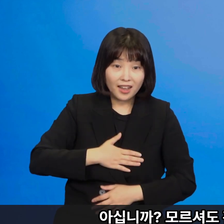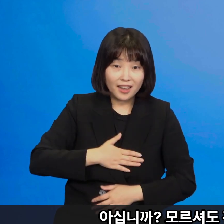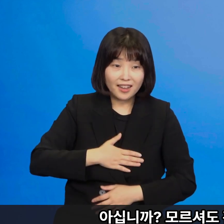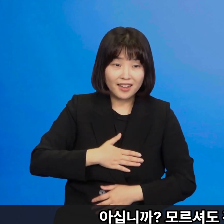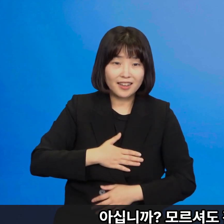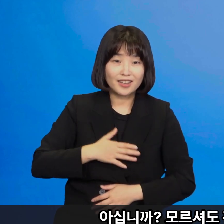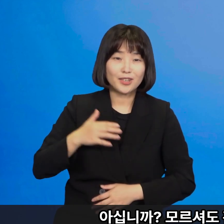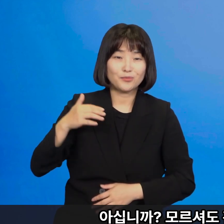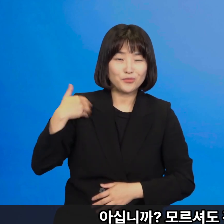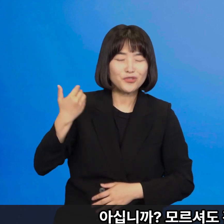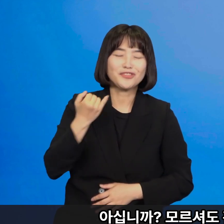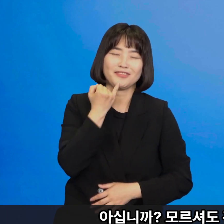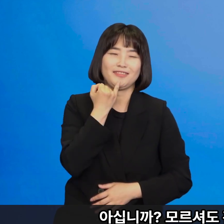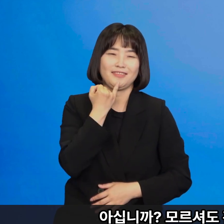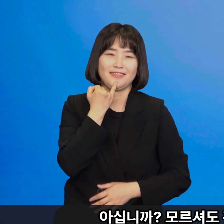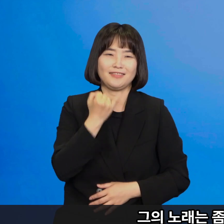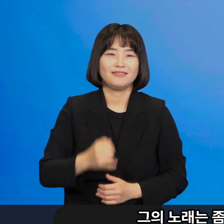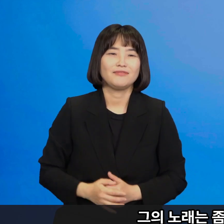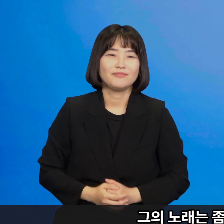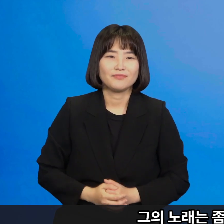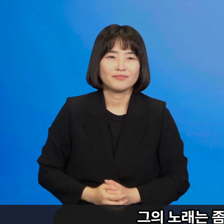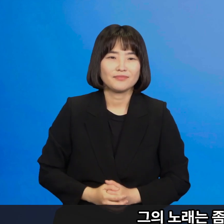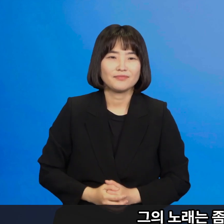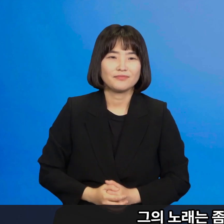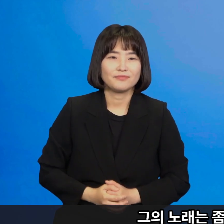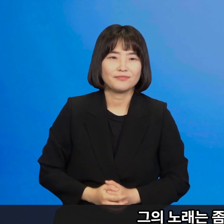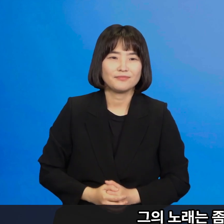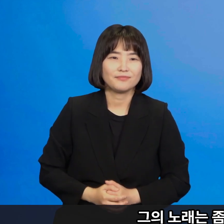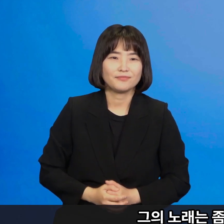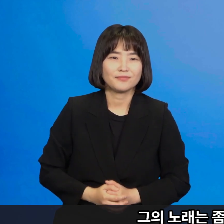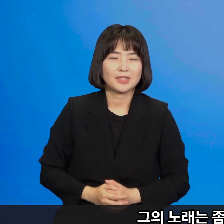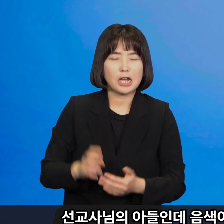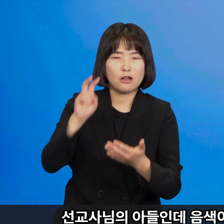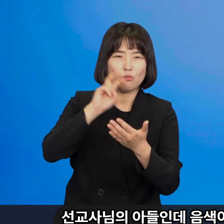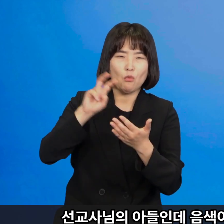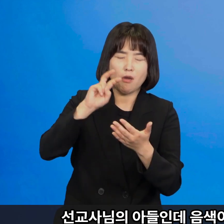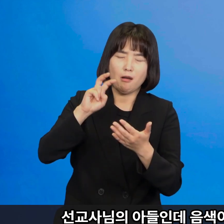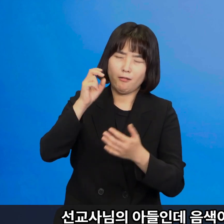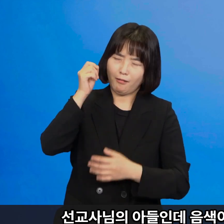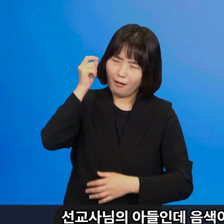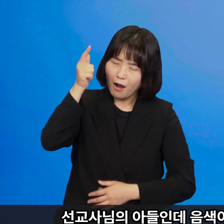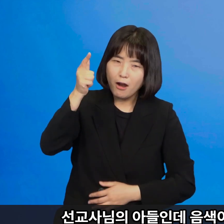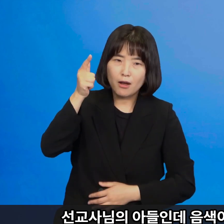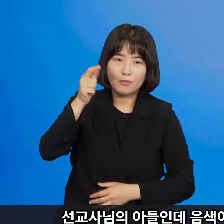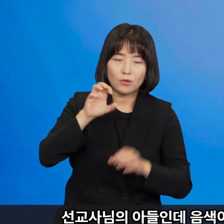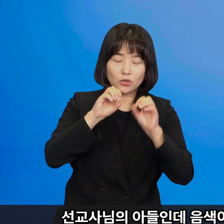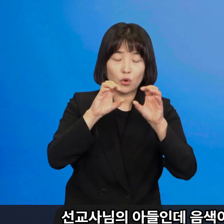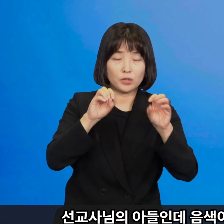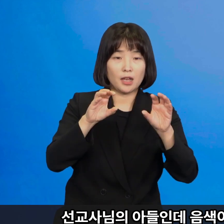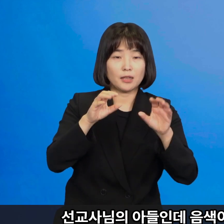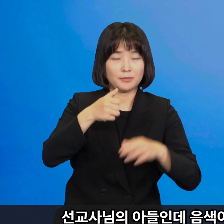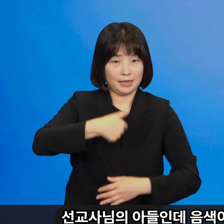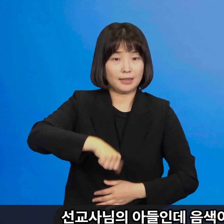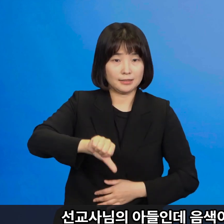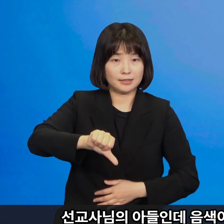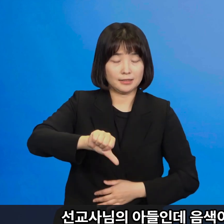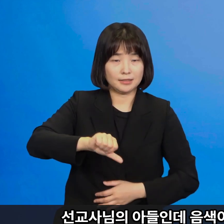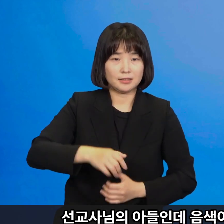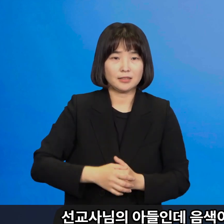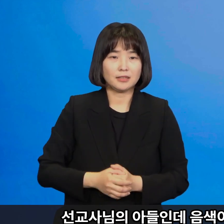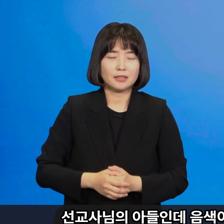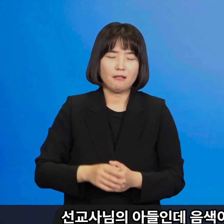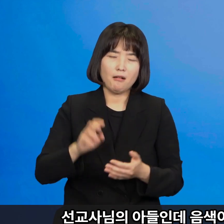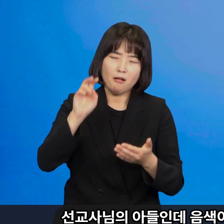괜찮고 아셔도 좋습니다. 그의 노래는 좀 탁월함이 있어요. 선교사님의 아들인데 음색이나